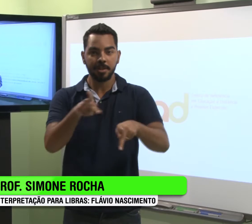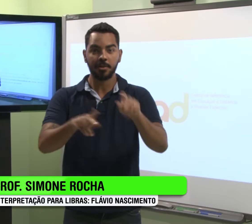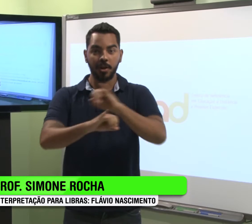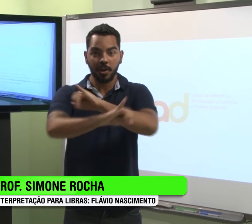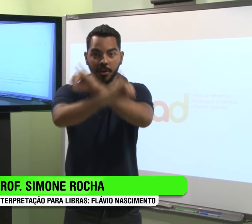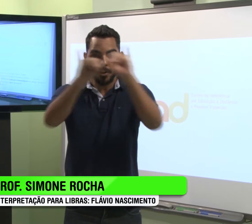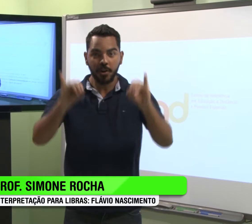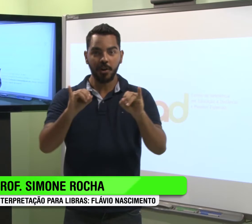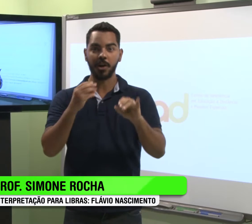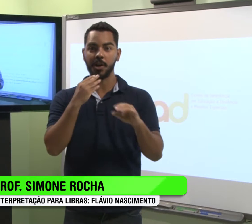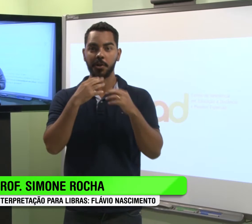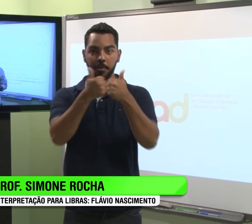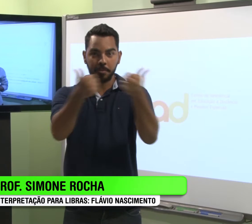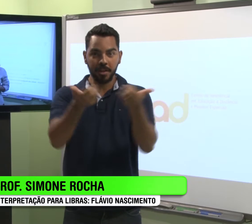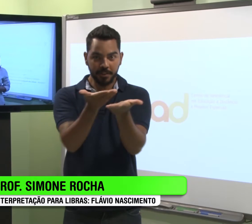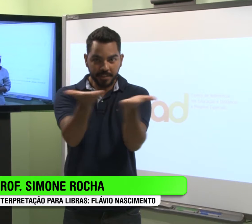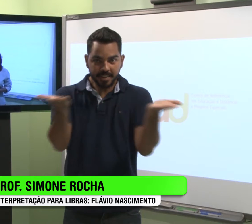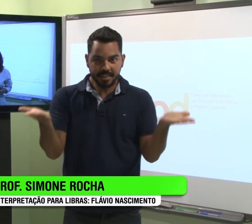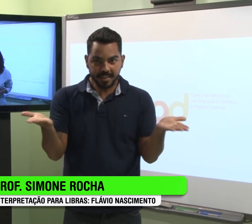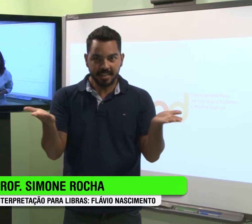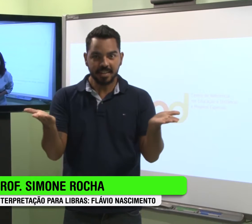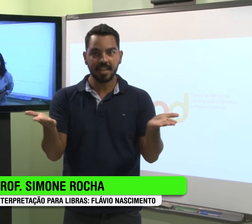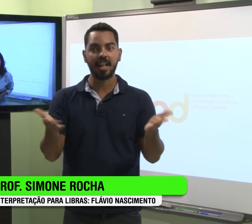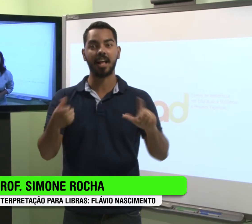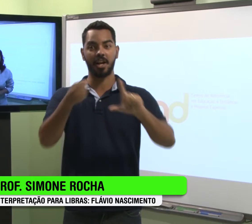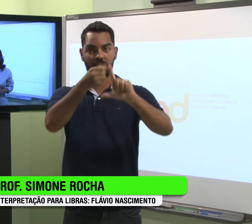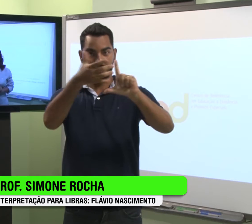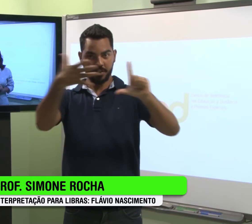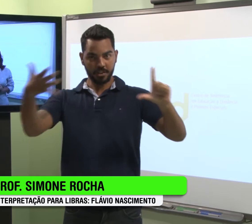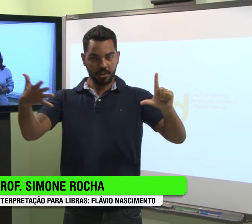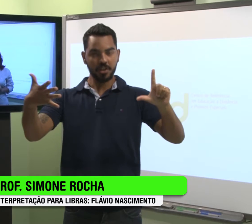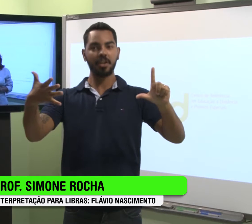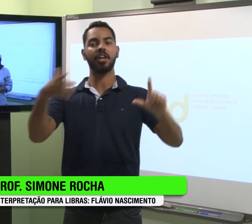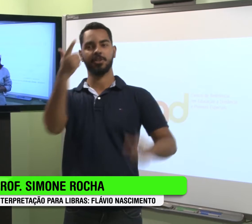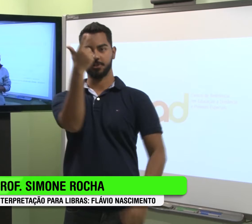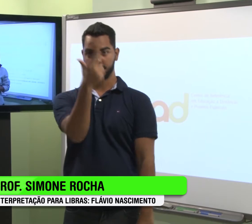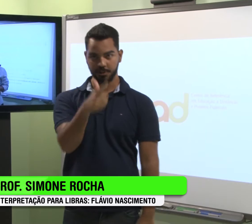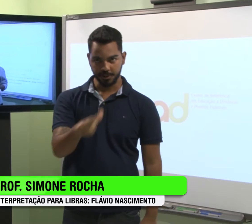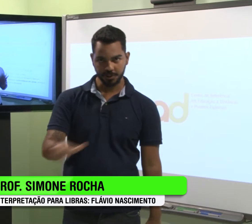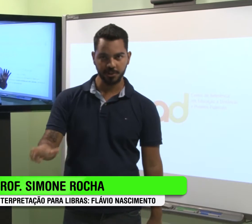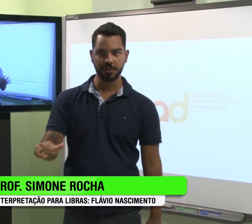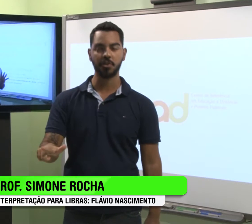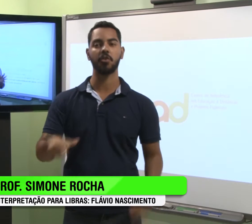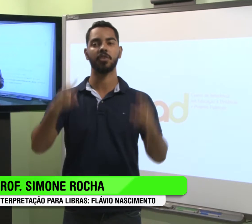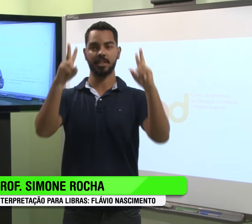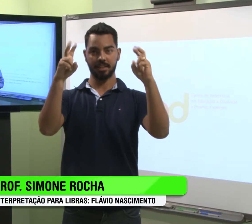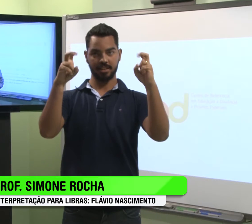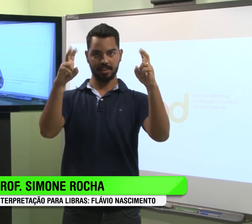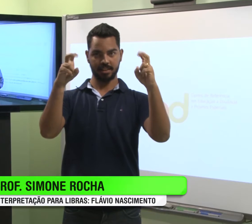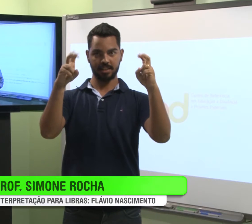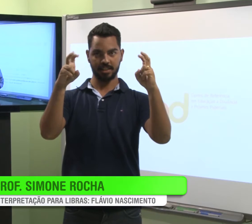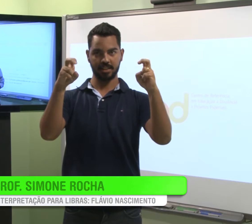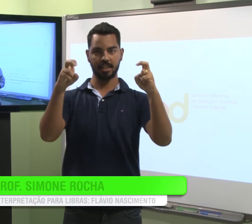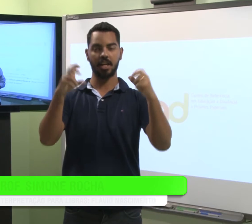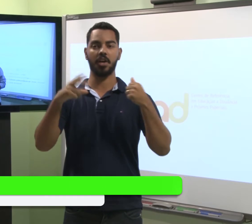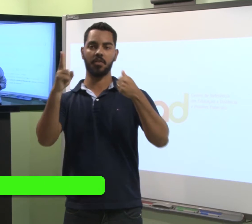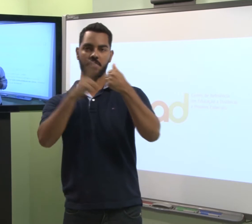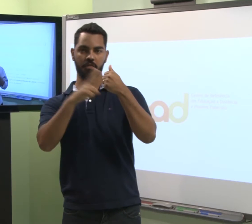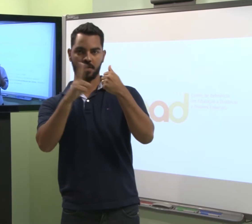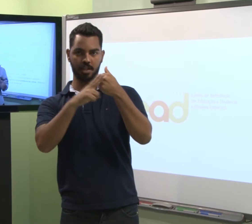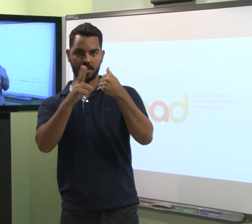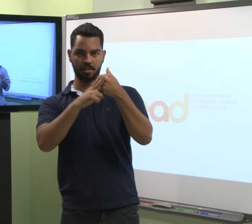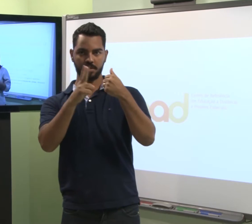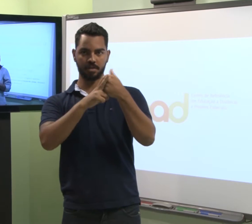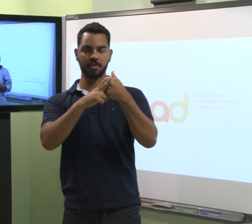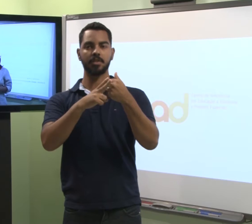pessoal, tudo bem com vocês? Hoje iniciará mais uma nova aula, onde daremos início à temática sobre tempos verbais